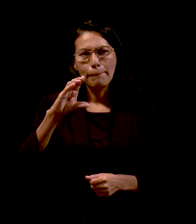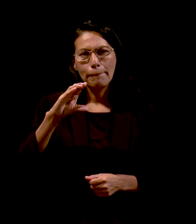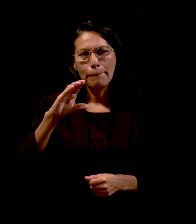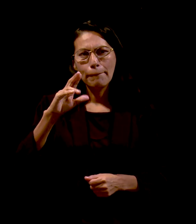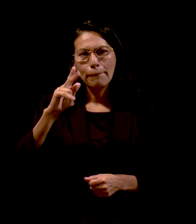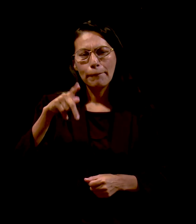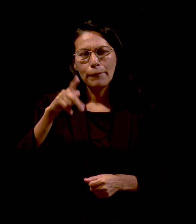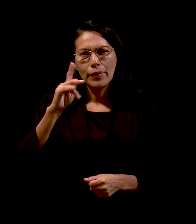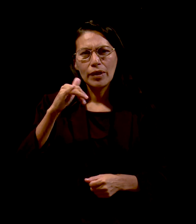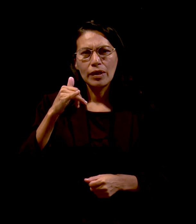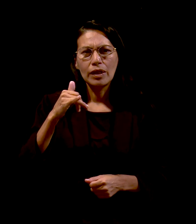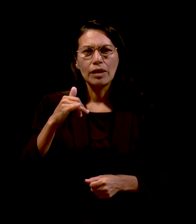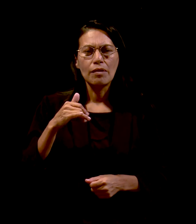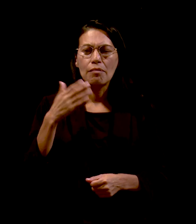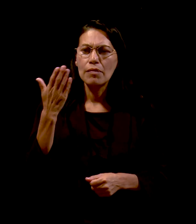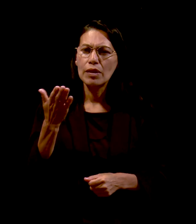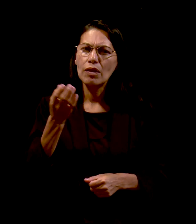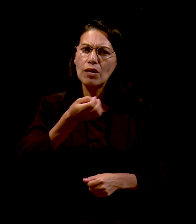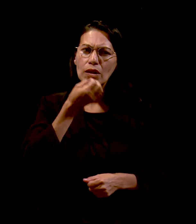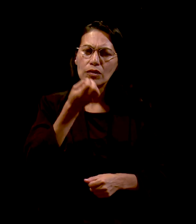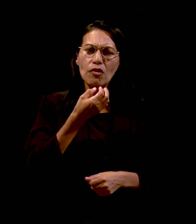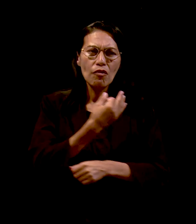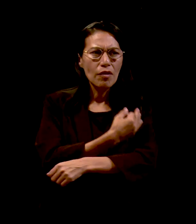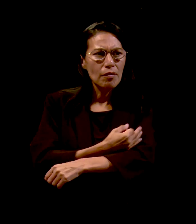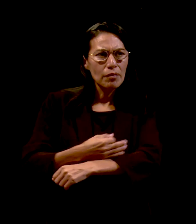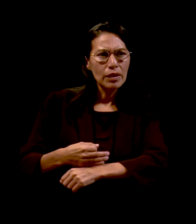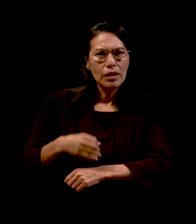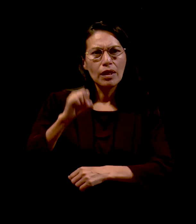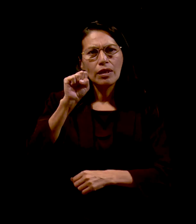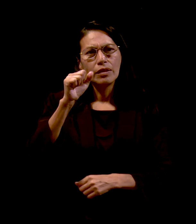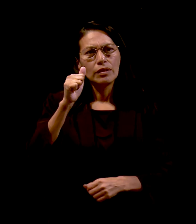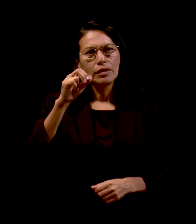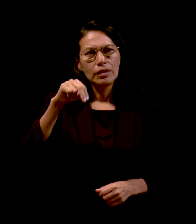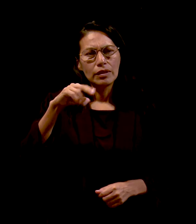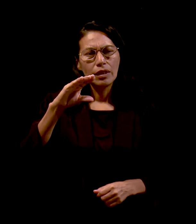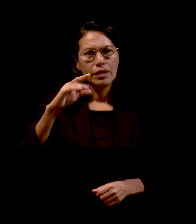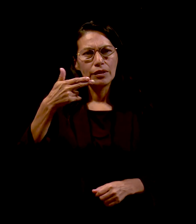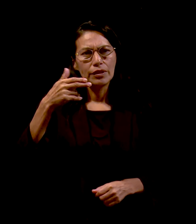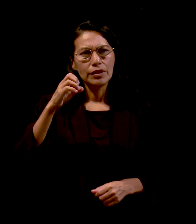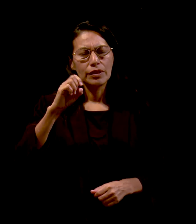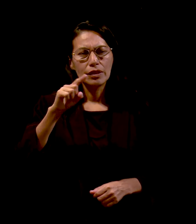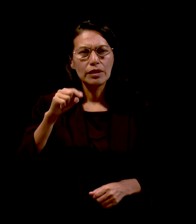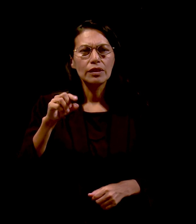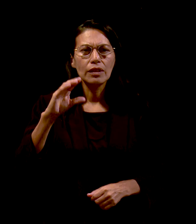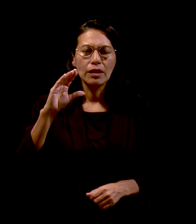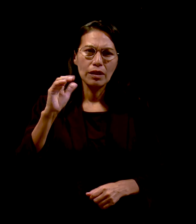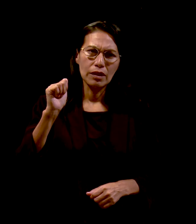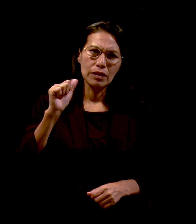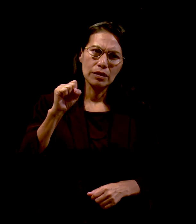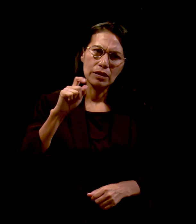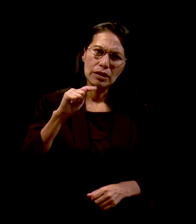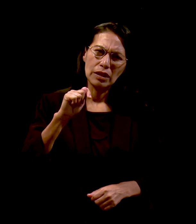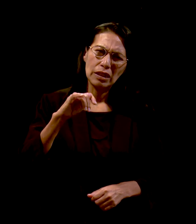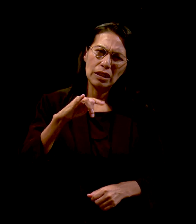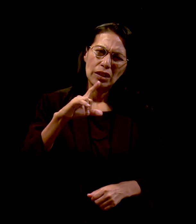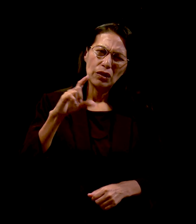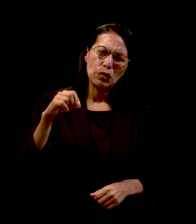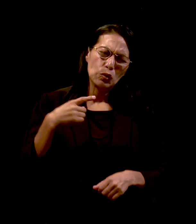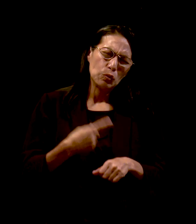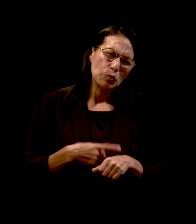oración por la salud de la familia sánchez castillo de san luís potosí que están pasando por momentos difíciles de